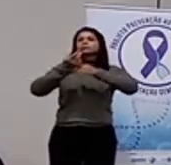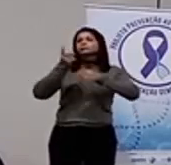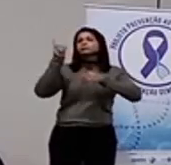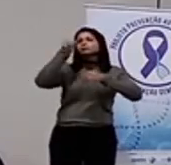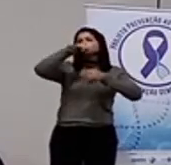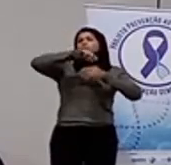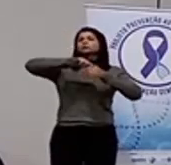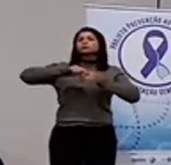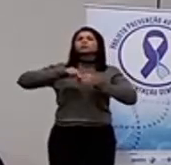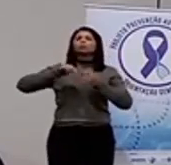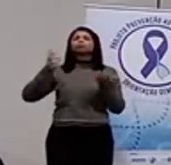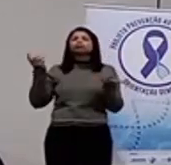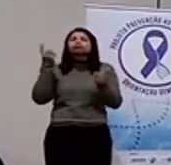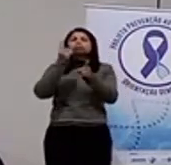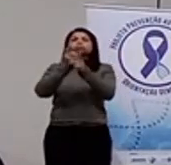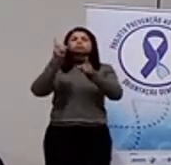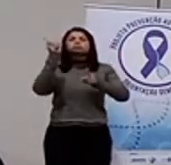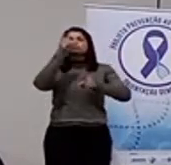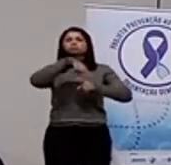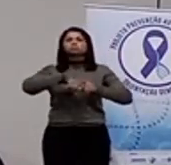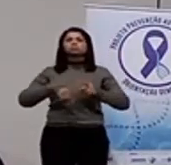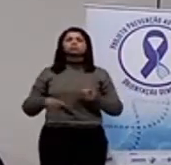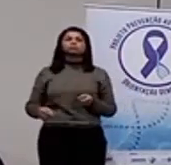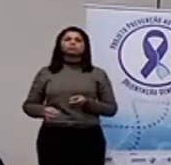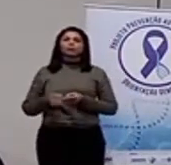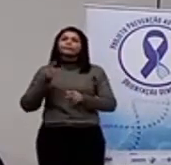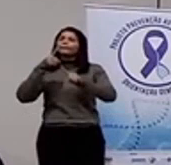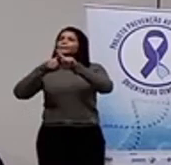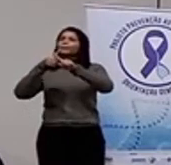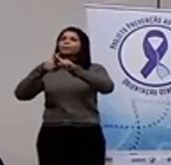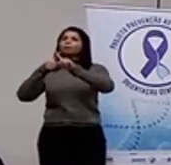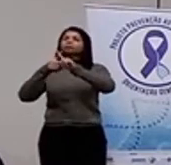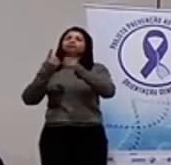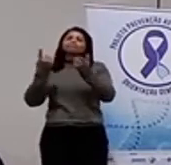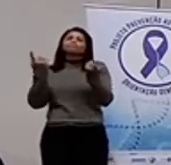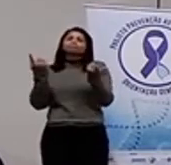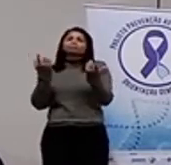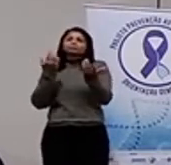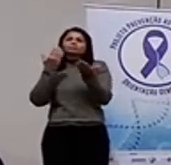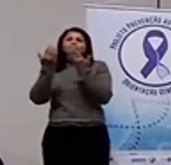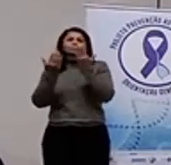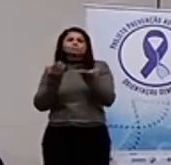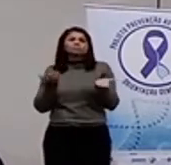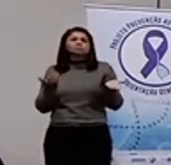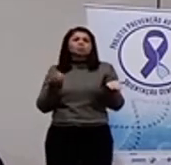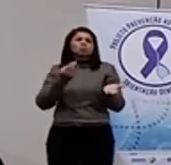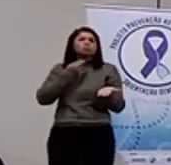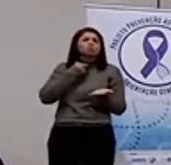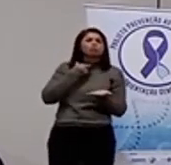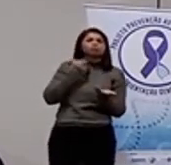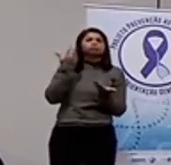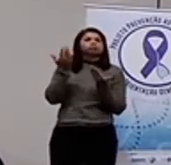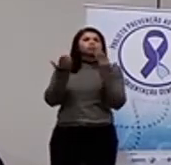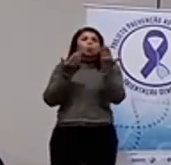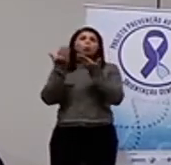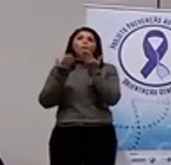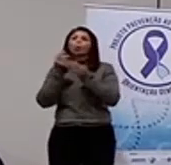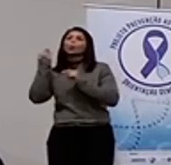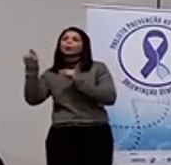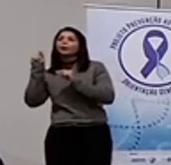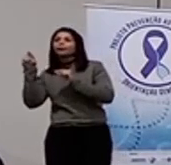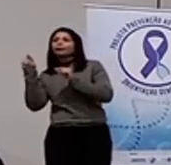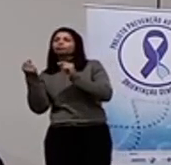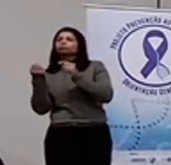genética e rara. Só que acho que o pessoal confunde muito dois conceitos, né? É o conceito do que é doença rara e do que é